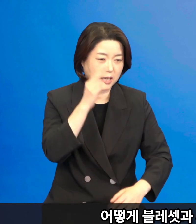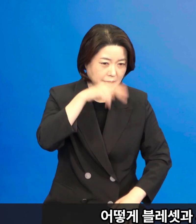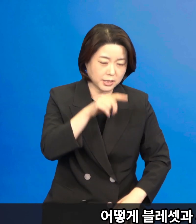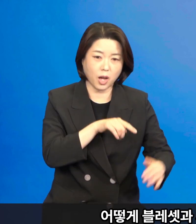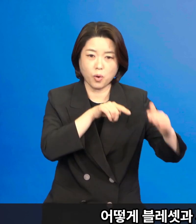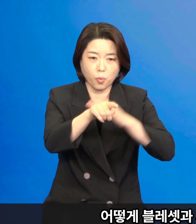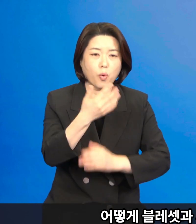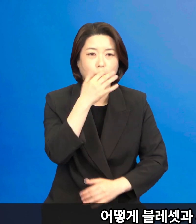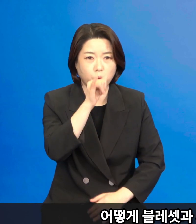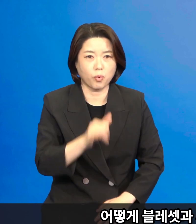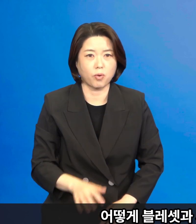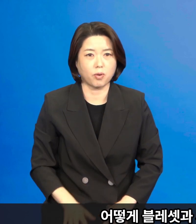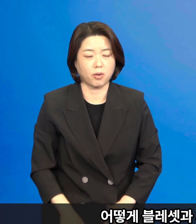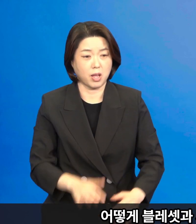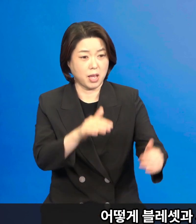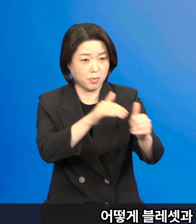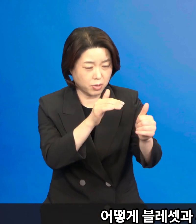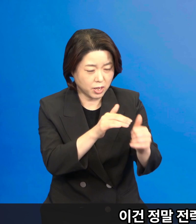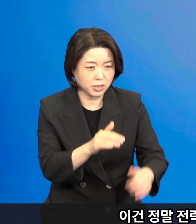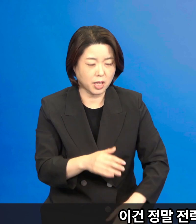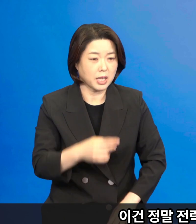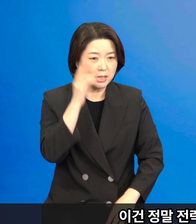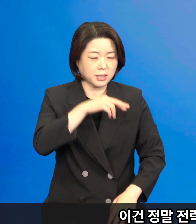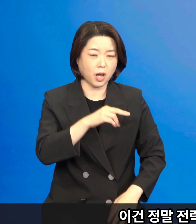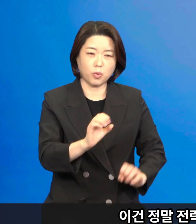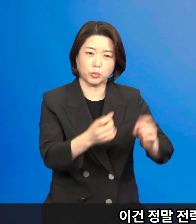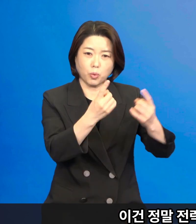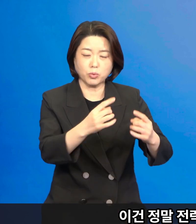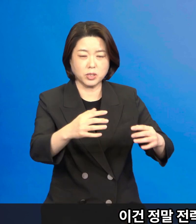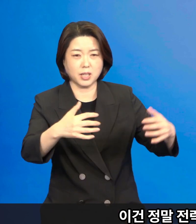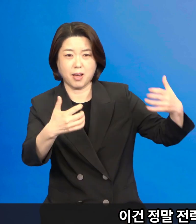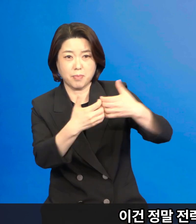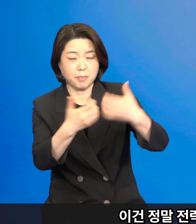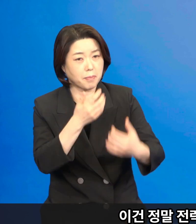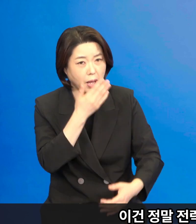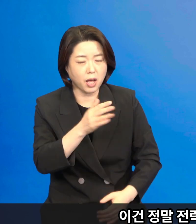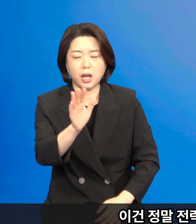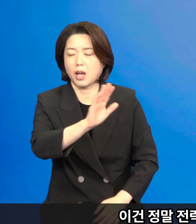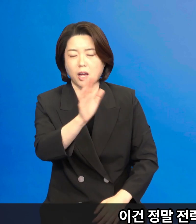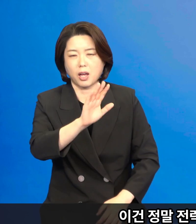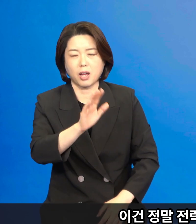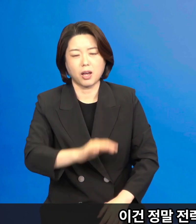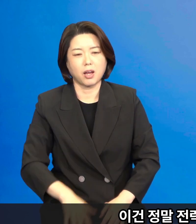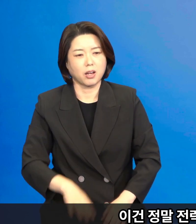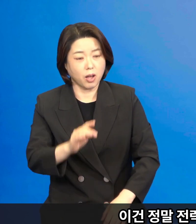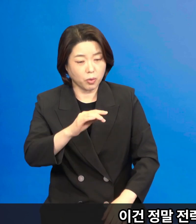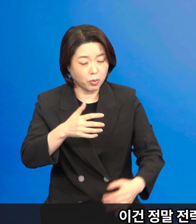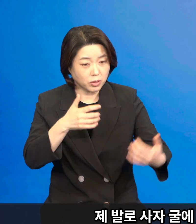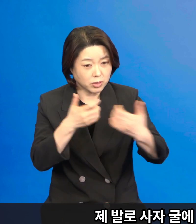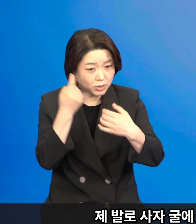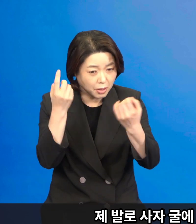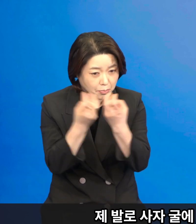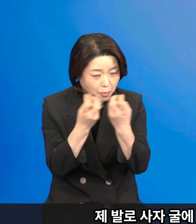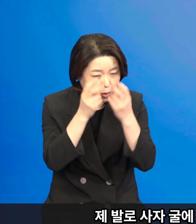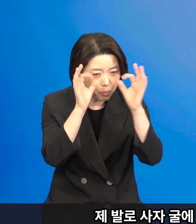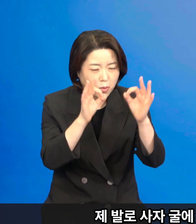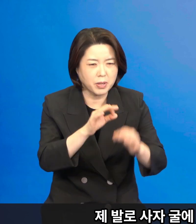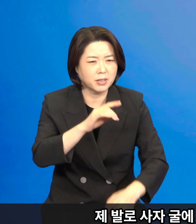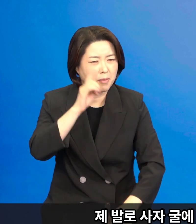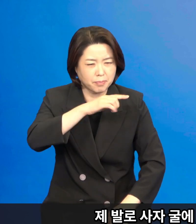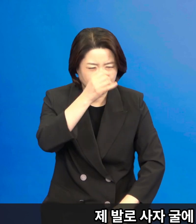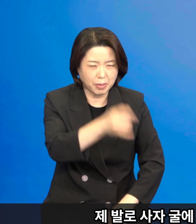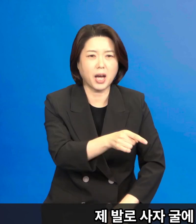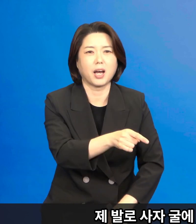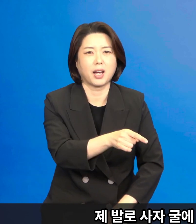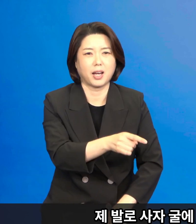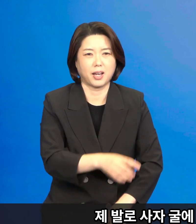어떻게 블레셋과 사울을 동시에 마주합니까? 이건 정말 전략적으로는 최악의 결정이죠. 제 발로 사자굴에 들어가는